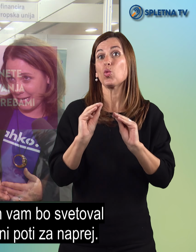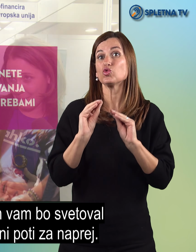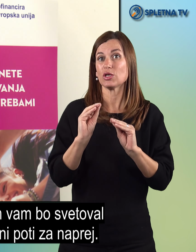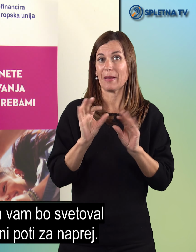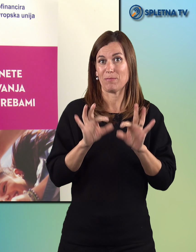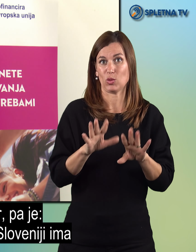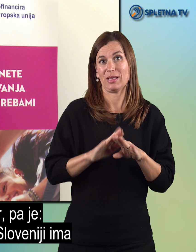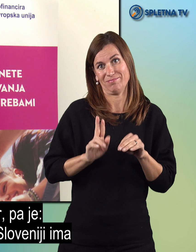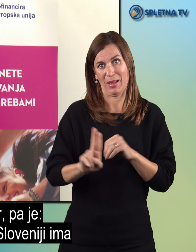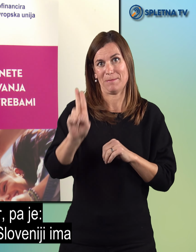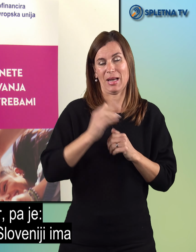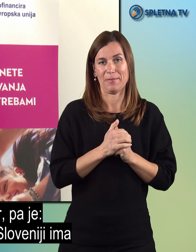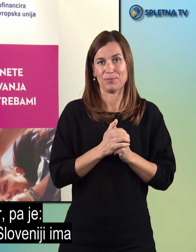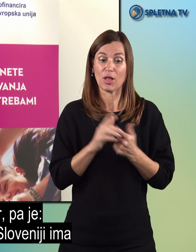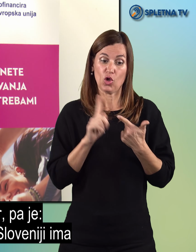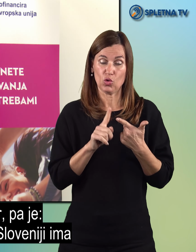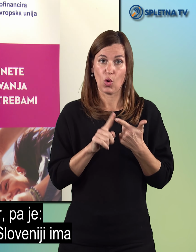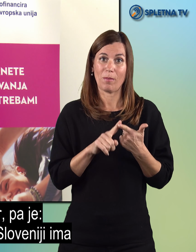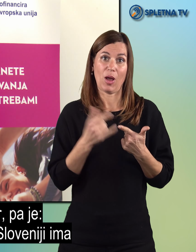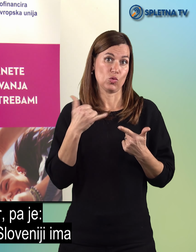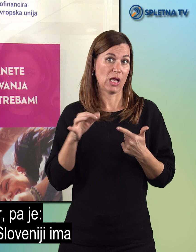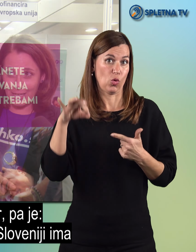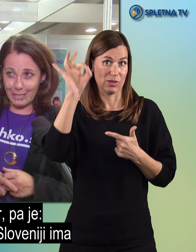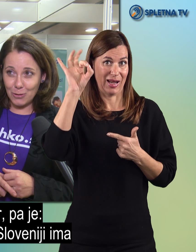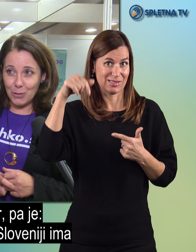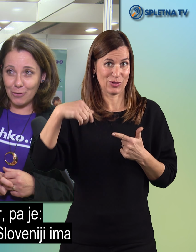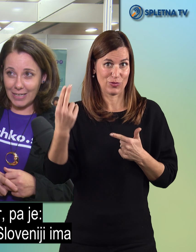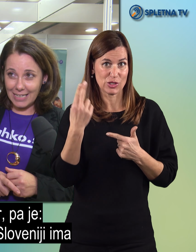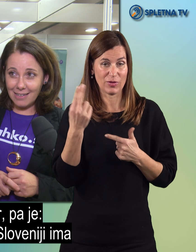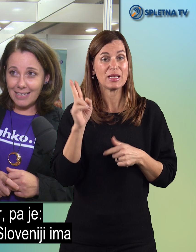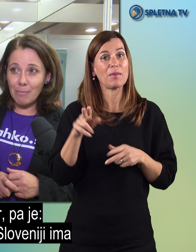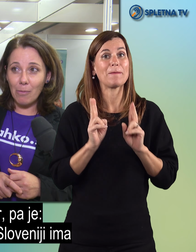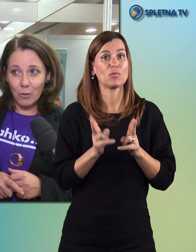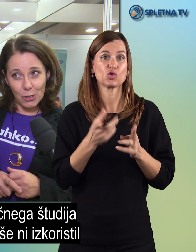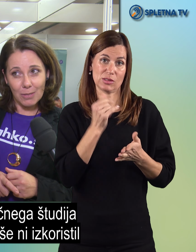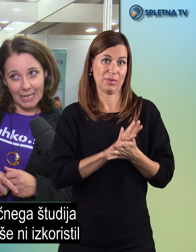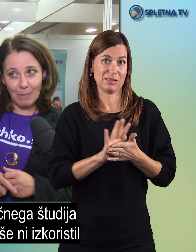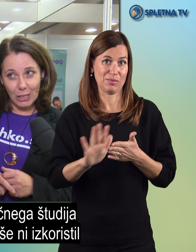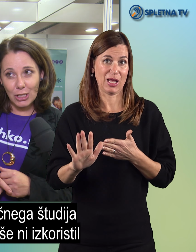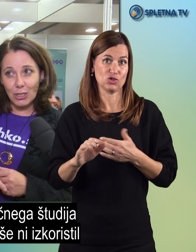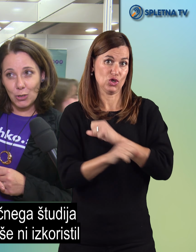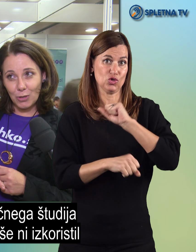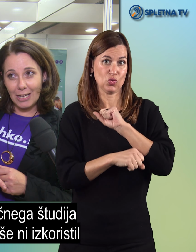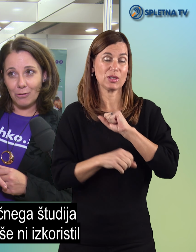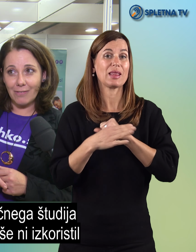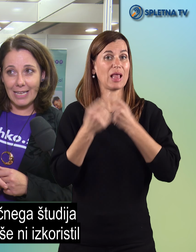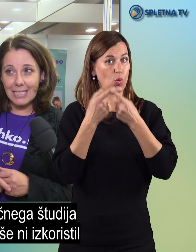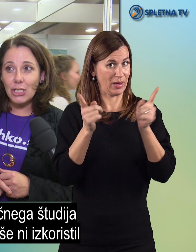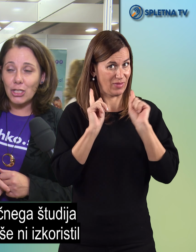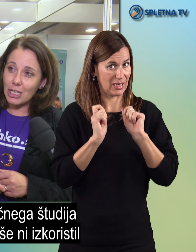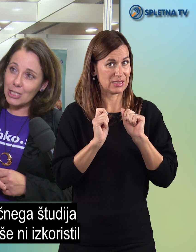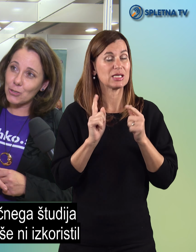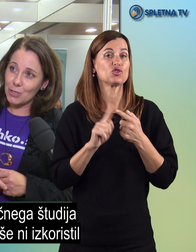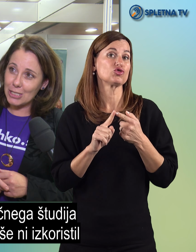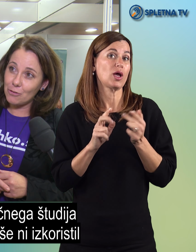za naprej. Druga stvar pa je, vsak odrasel v Sloveniji ima možnost brezplačnega študija na univerzi,